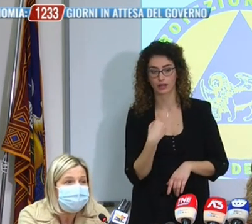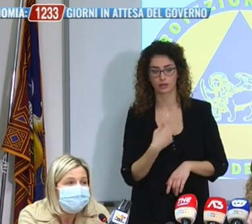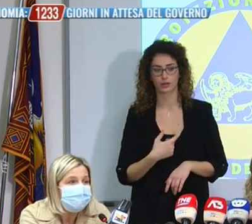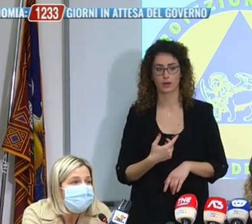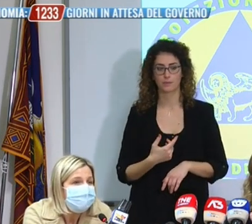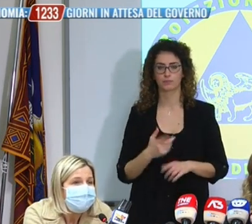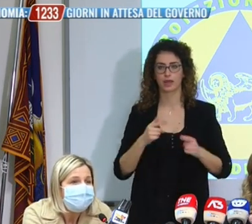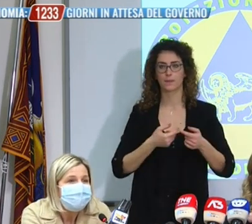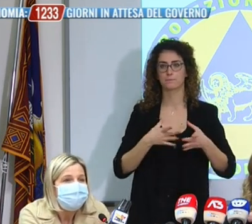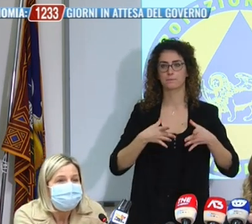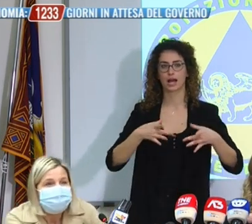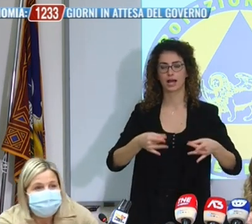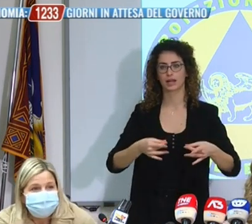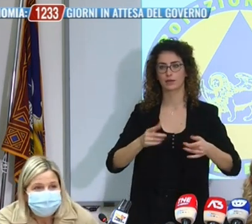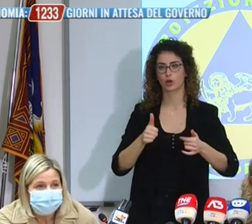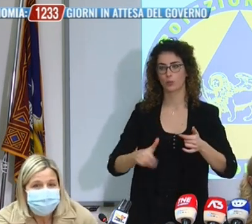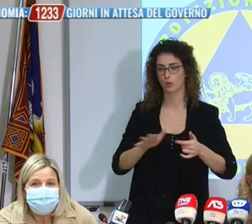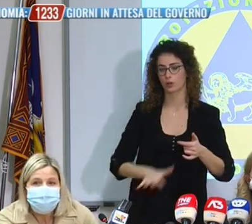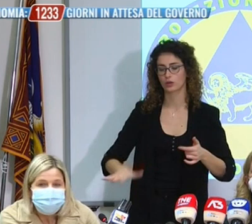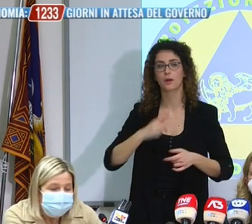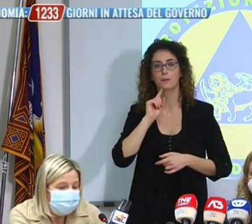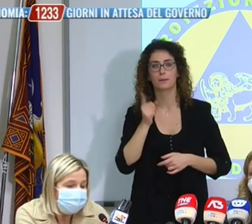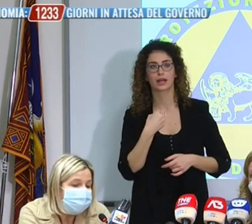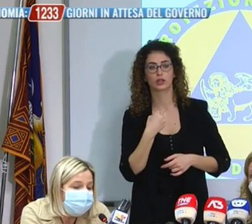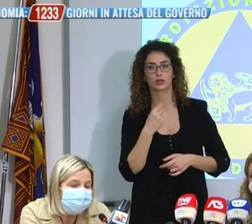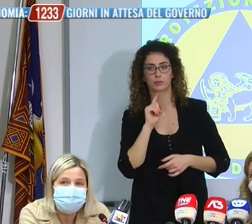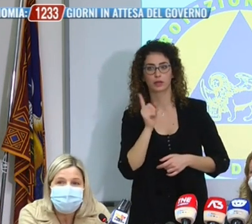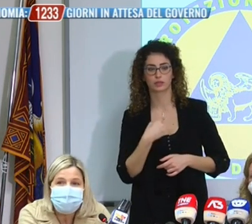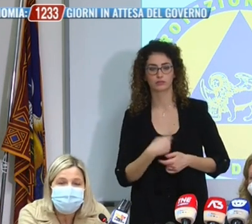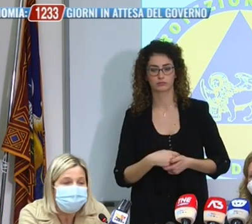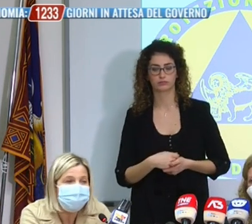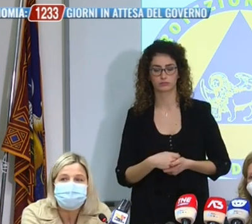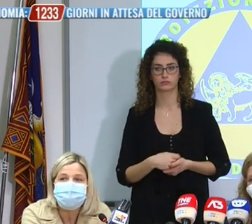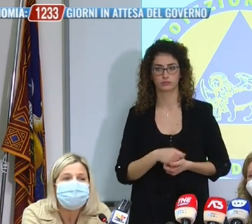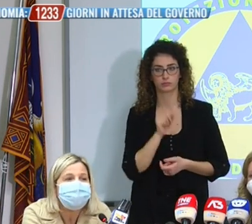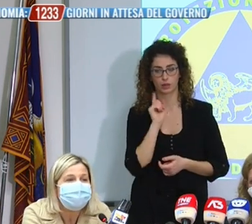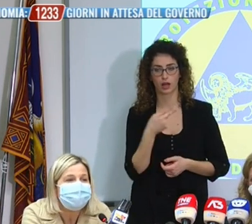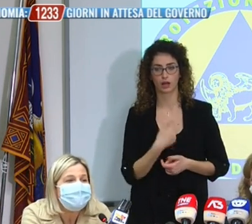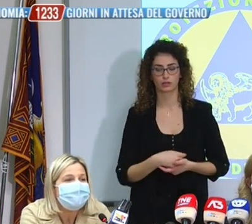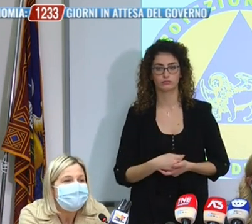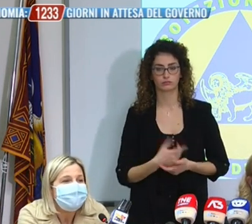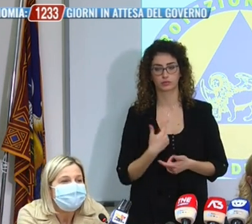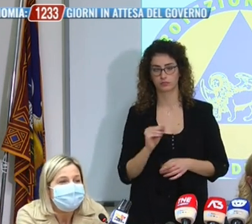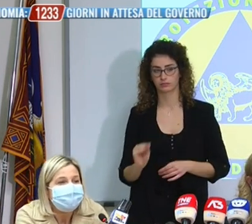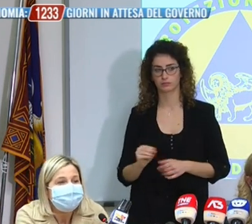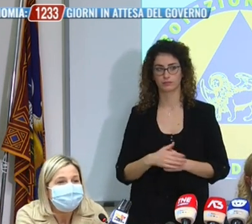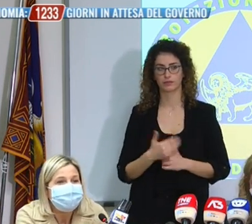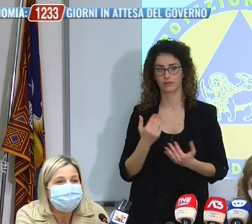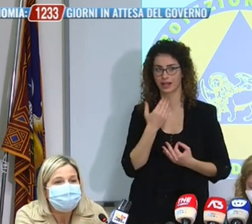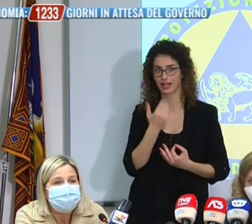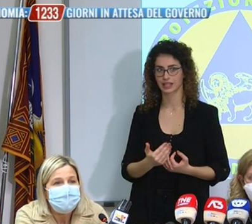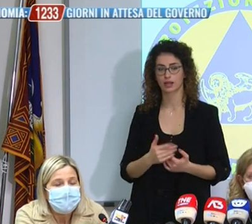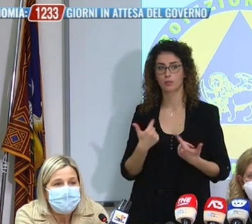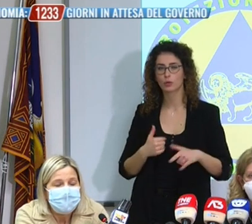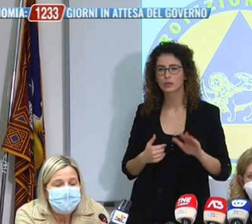parametro e l'incidenza sulla popolazione. Però ce ne sono di più da questa parte. Meglio che così. Meglio. Ne chiudiamo meno. Allora, per questo vi chiedevo, grazie.